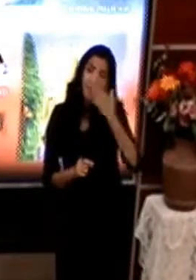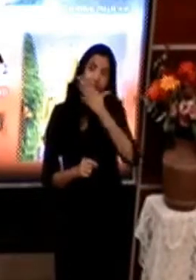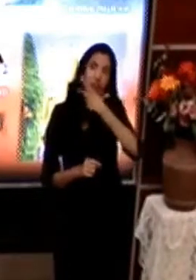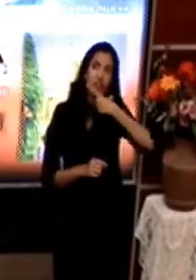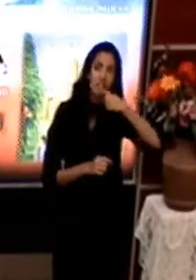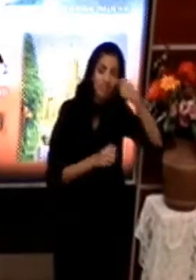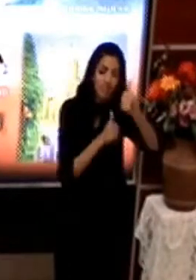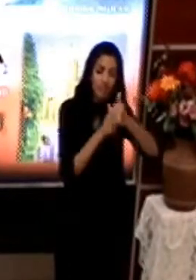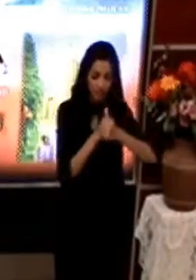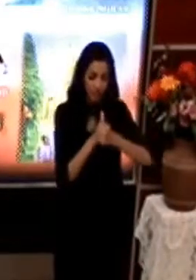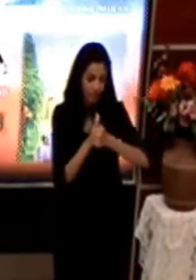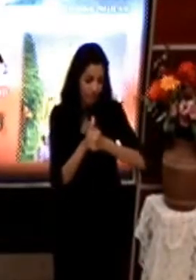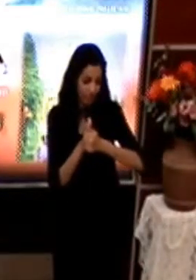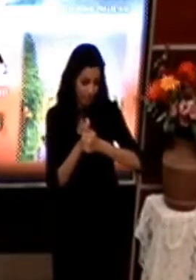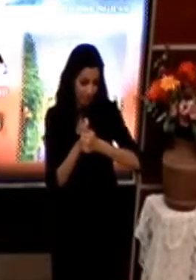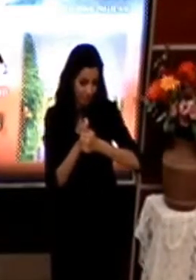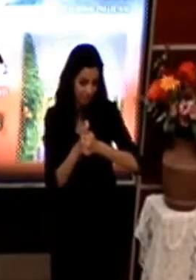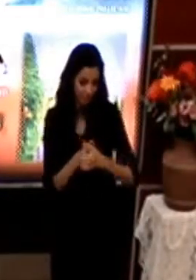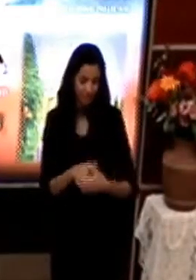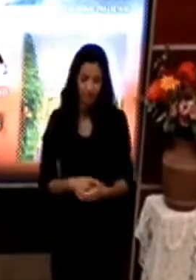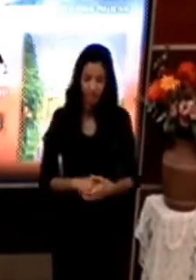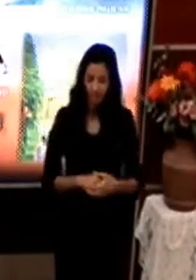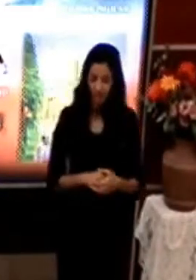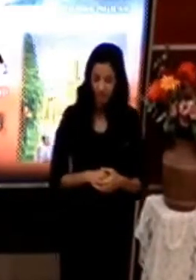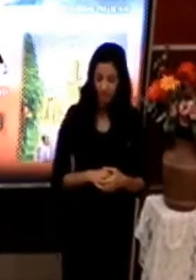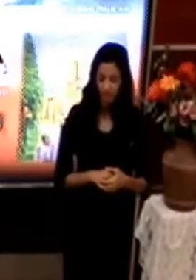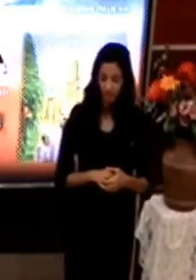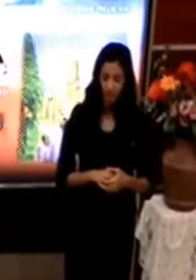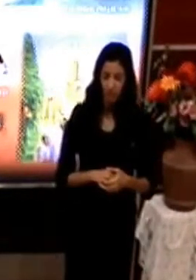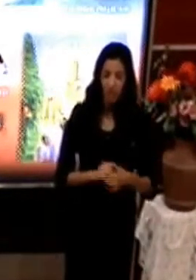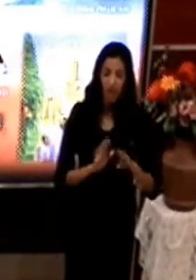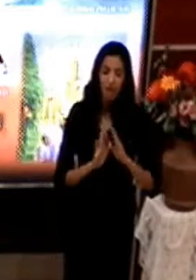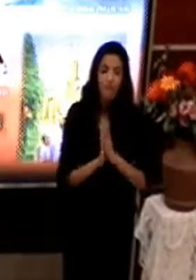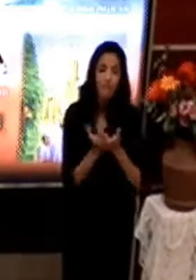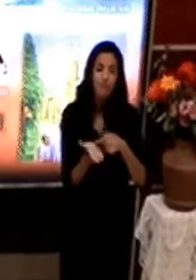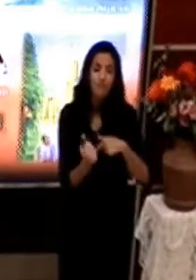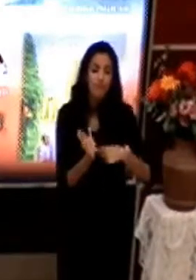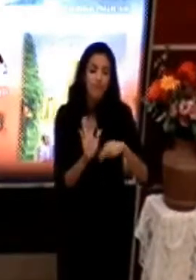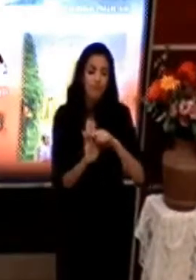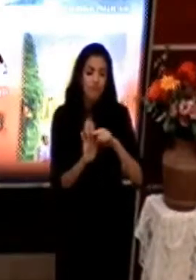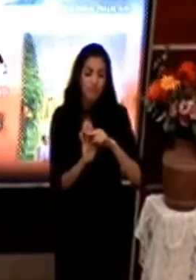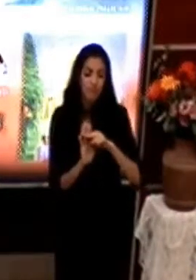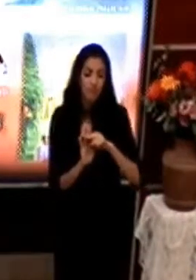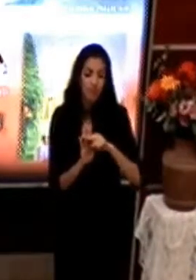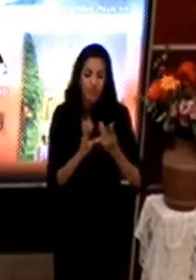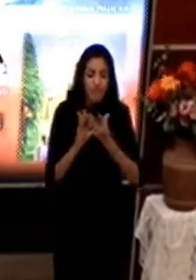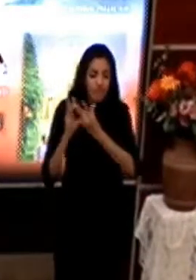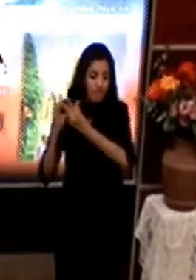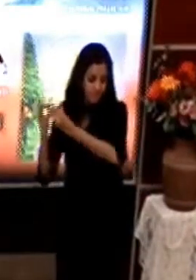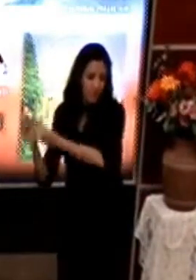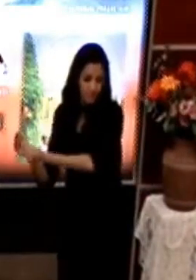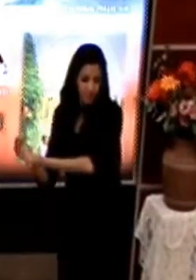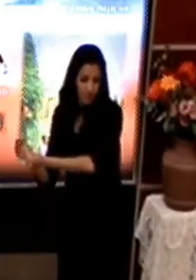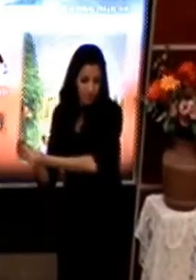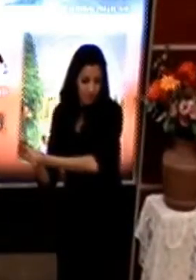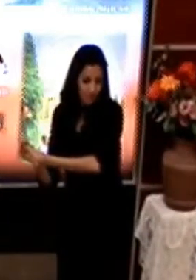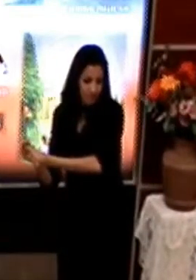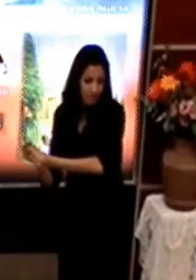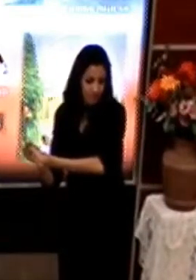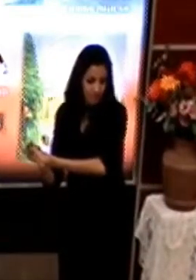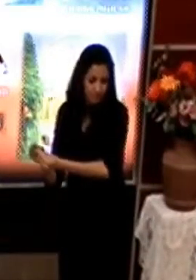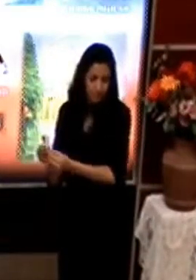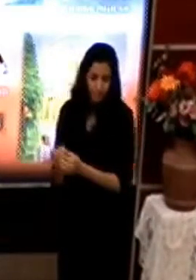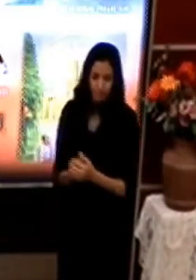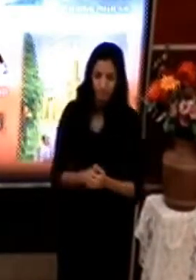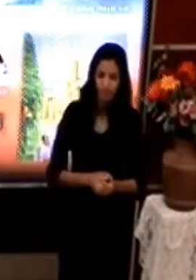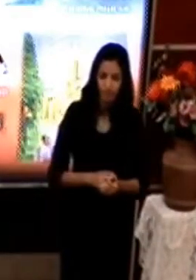Dios, ¿no? Entonces, hay un versículo que fue el que me ayudó un poco y